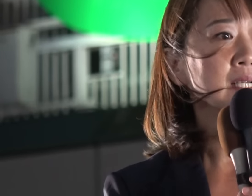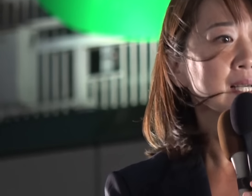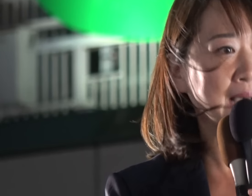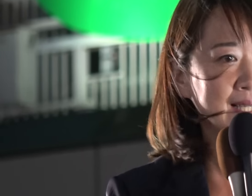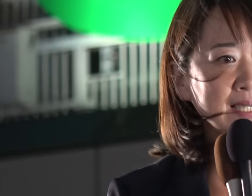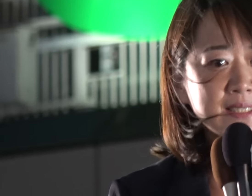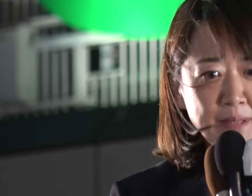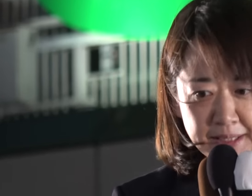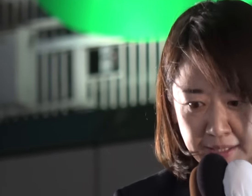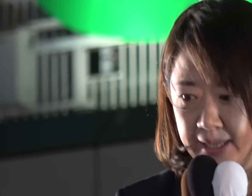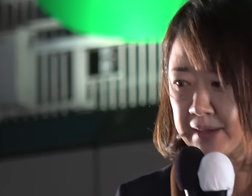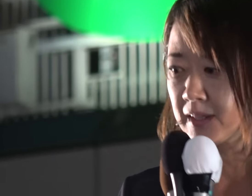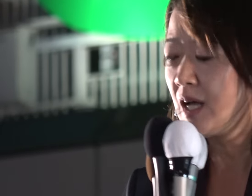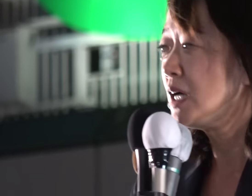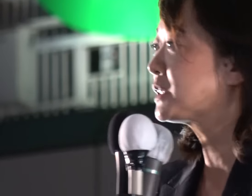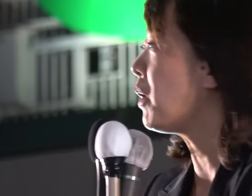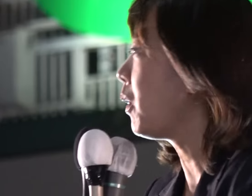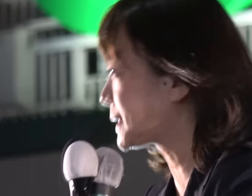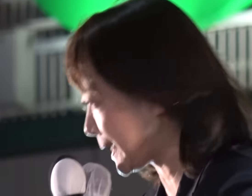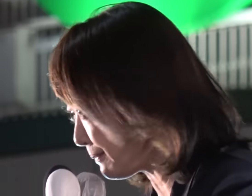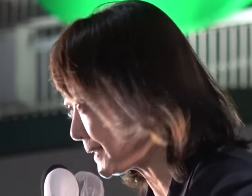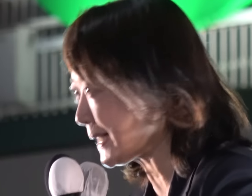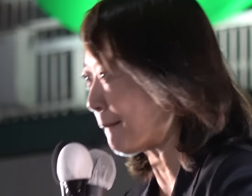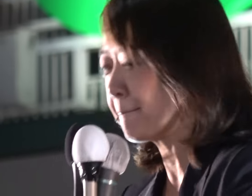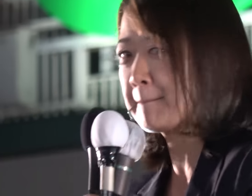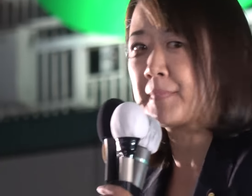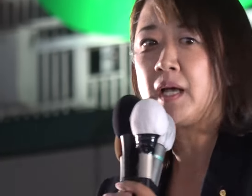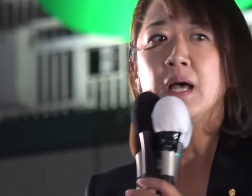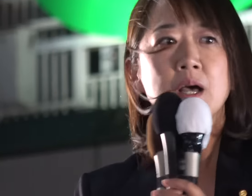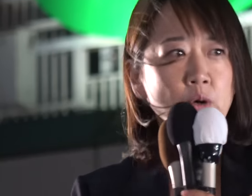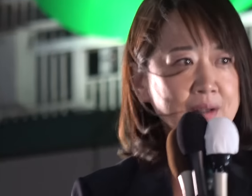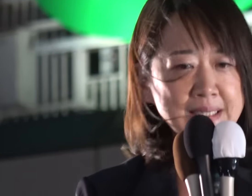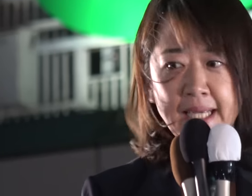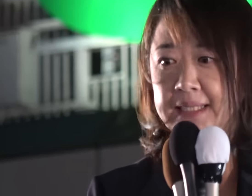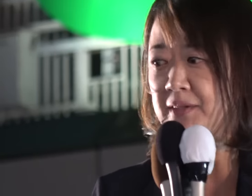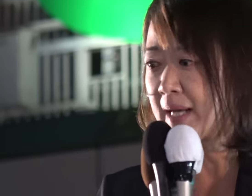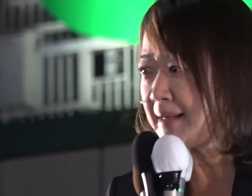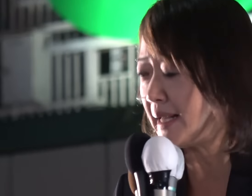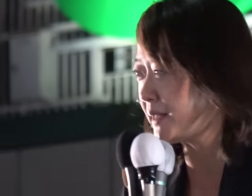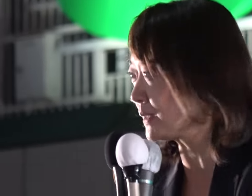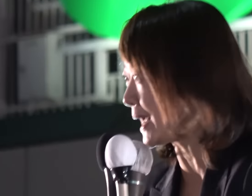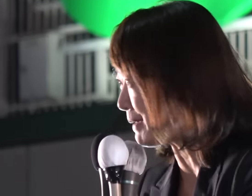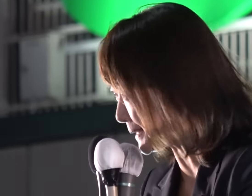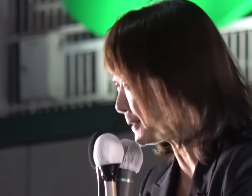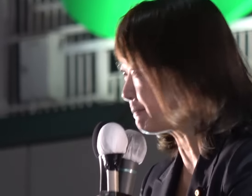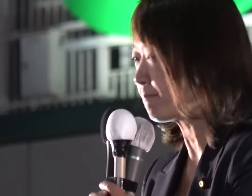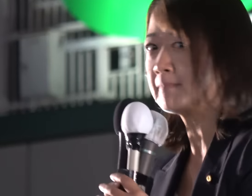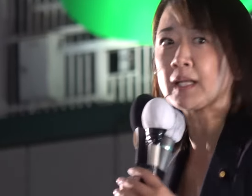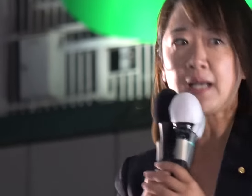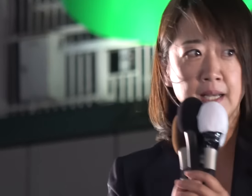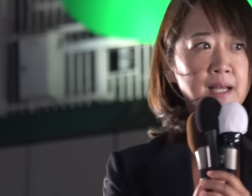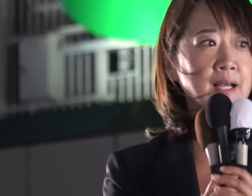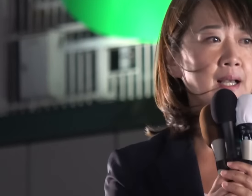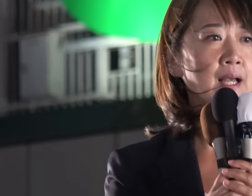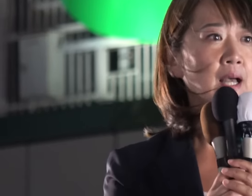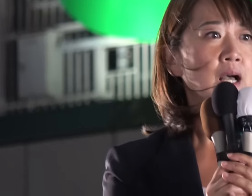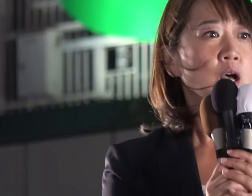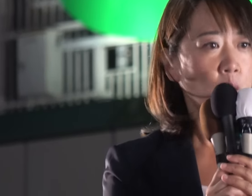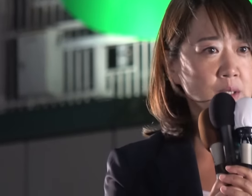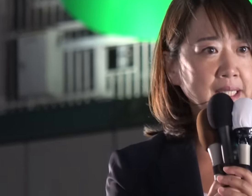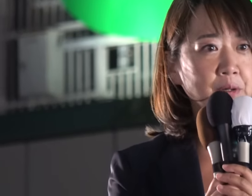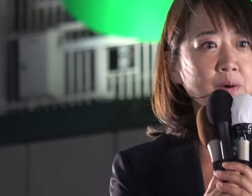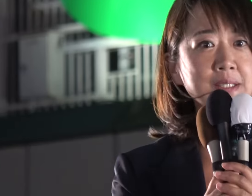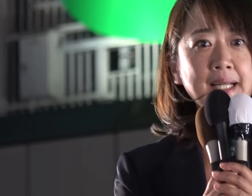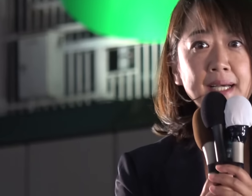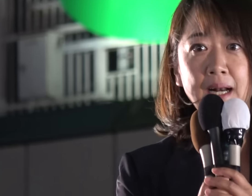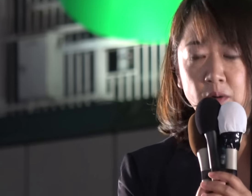、体に染みついている、そうおっしゃいました。これは政治の原点でございます。